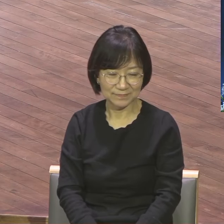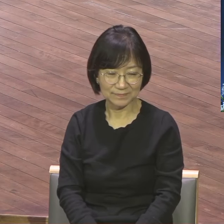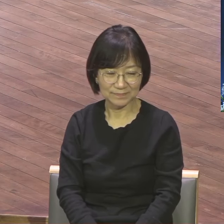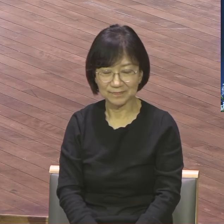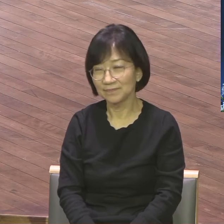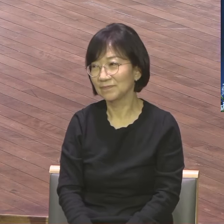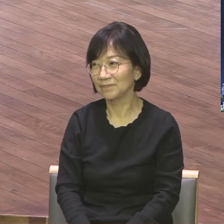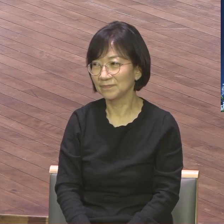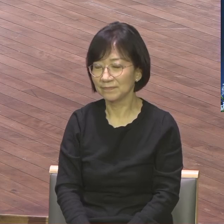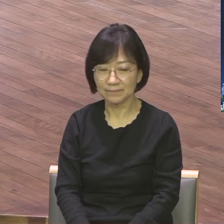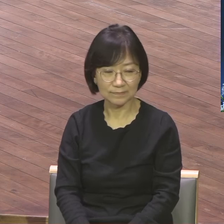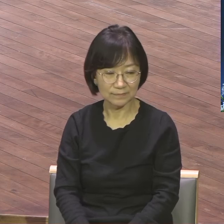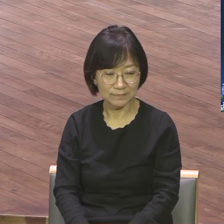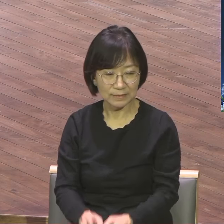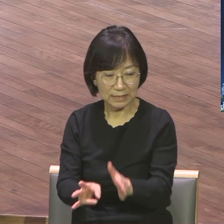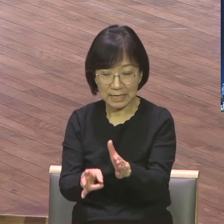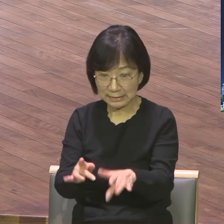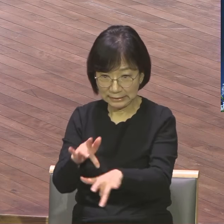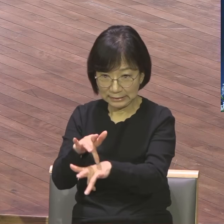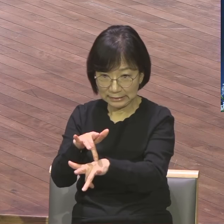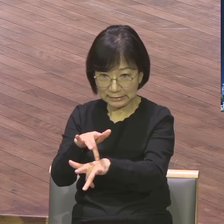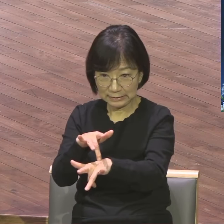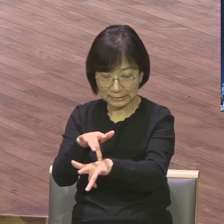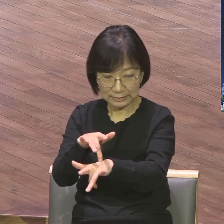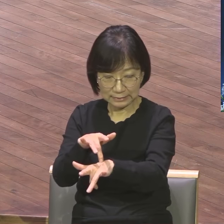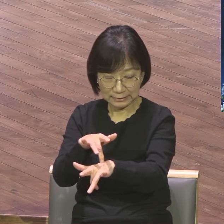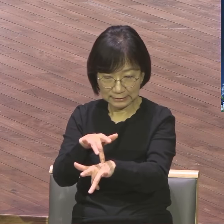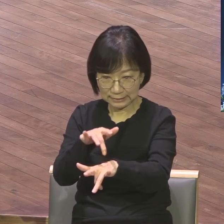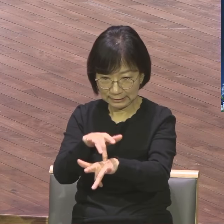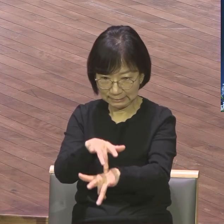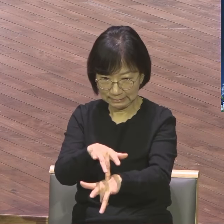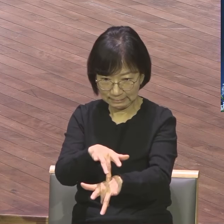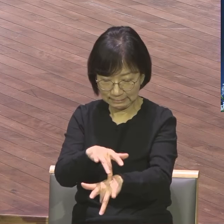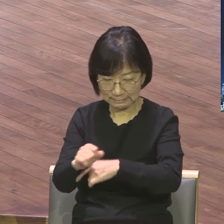어디입니까? 예루살렘입니다. 예루살렘이 정복된 거예요.